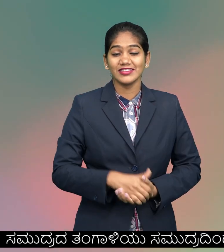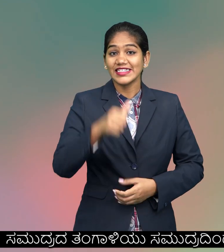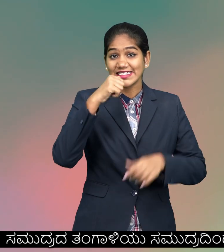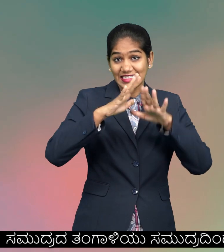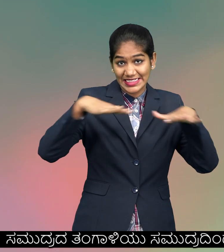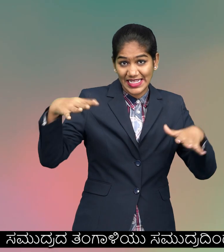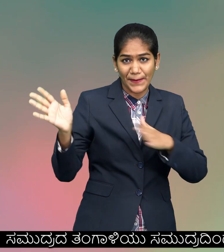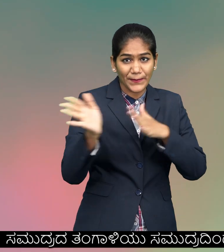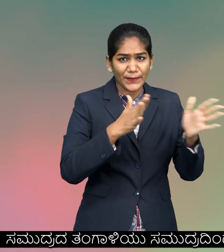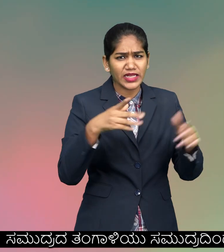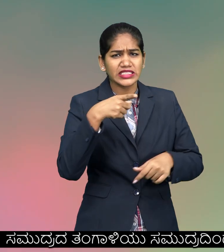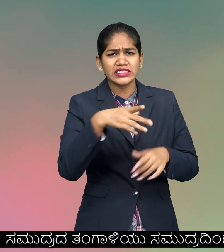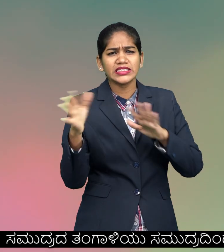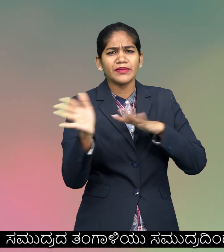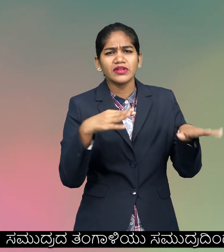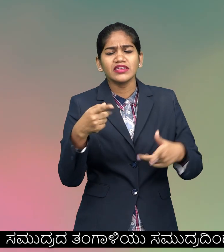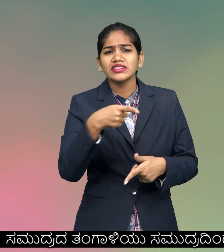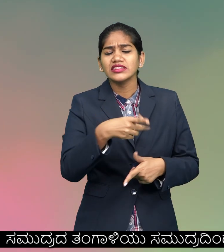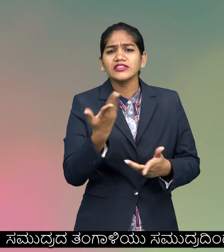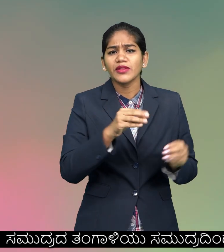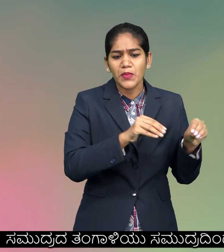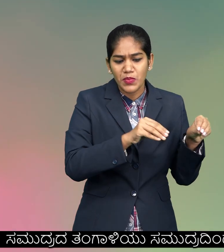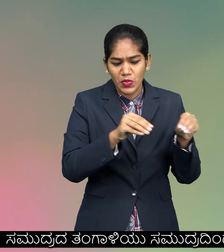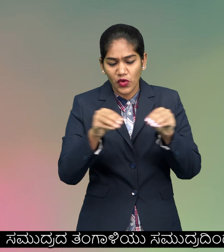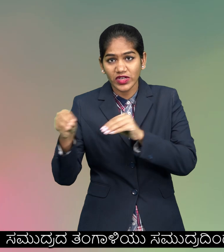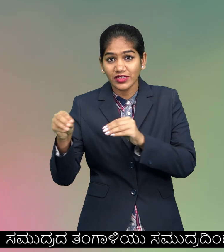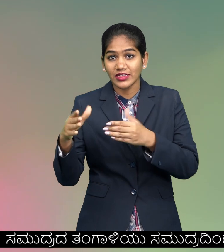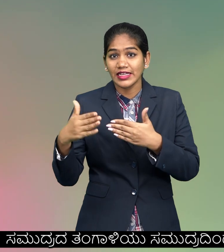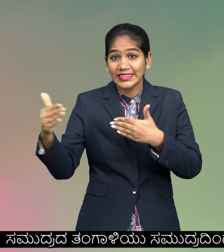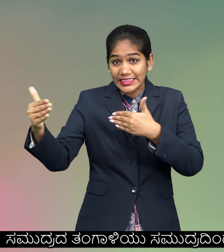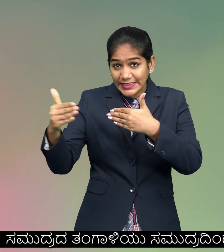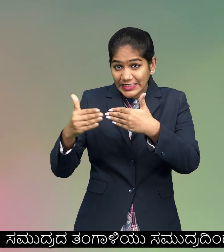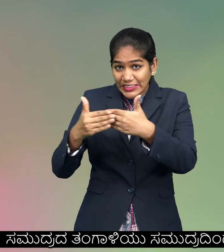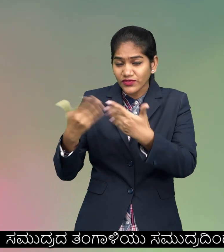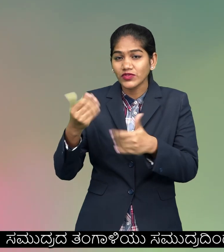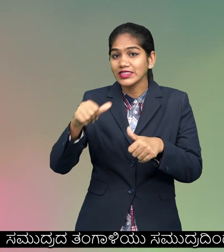ಸಮುದ್ರದ ತಂಗಾಳಿಯು ಸಮುದ್ರದಿಂದ ಭೂಮಿಯ ಕಡೆಗೆ ಚಲಿಸುವ ತಂಗಾಳಿಯಾಗಿದೆ.